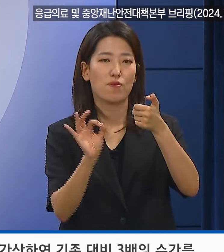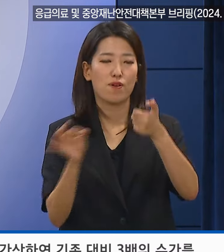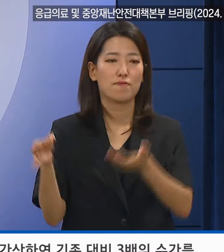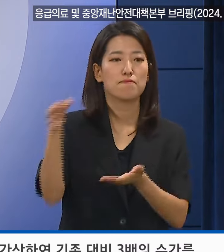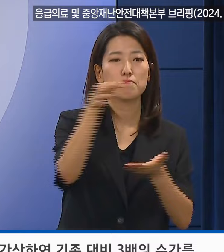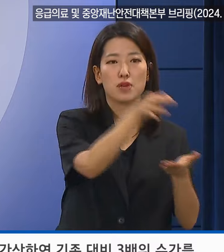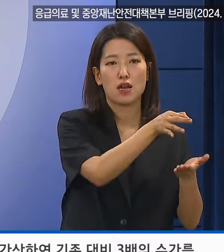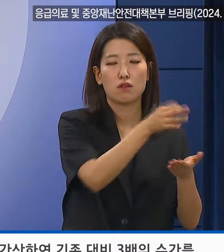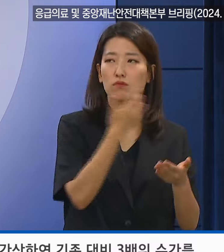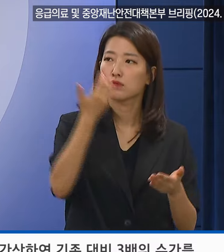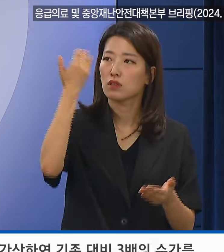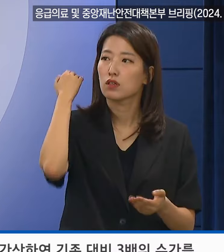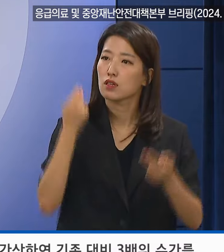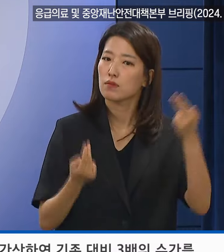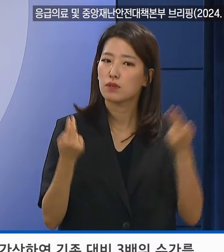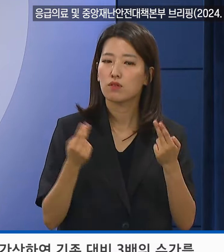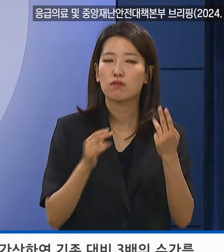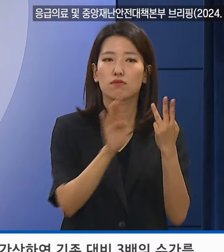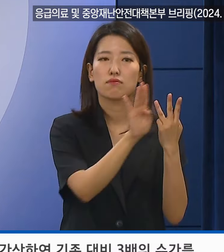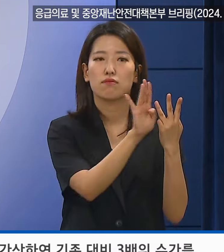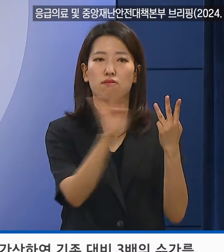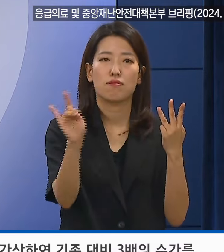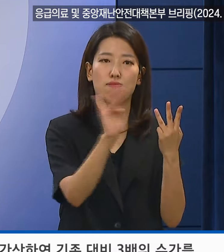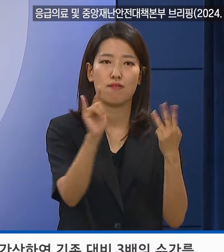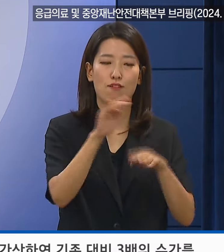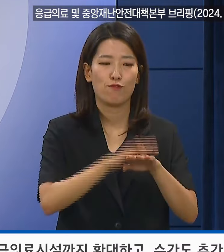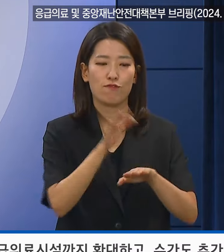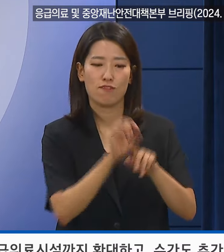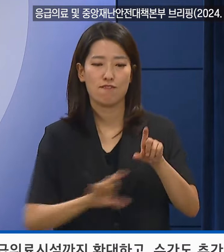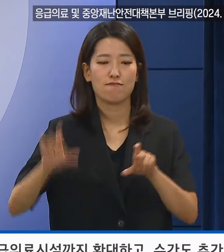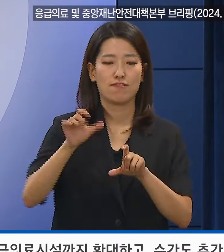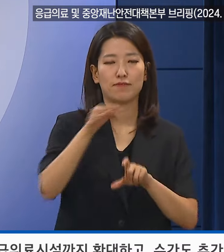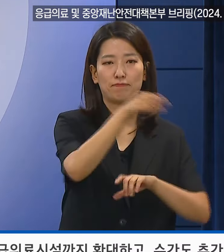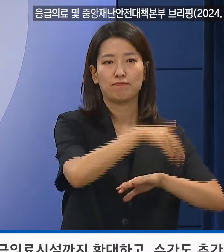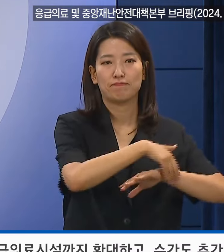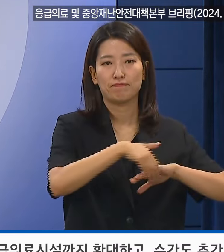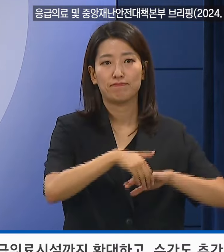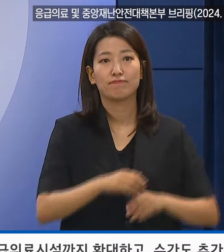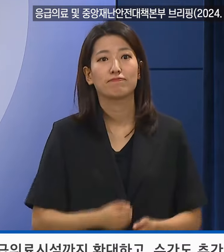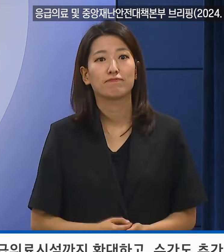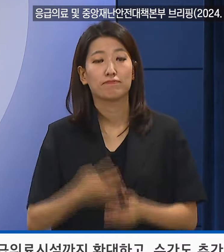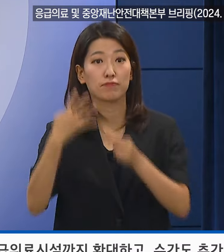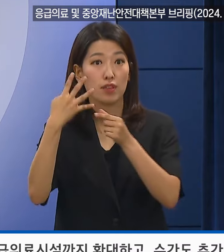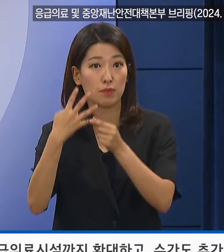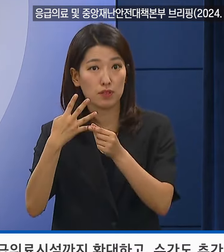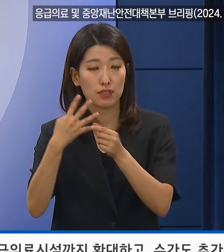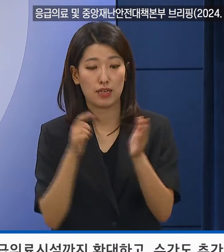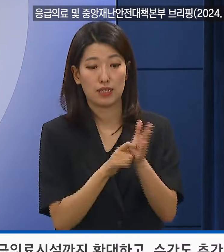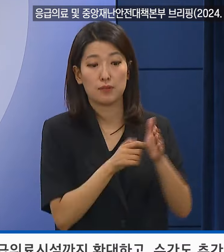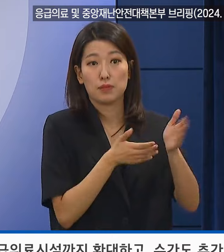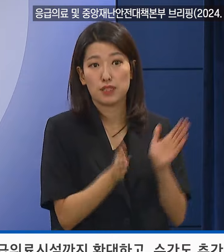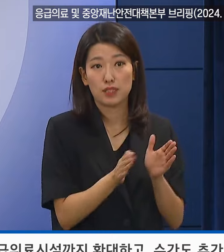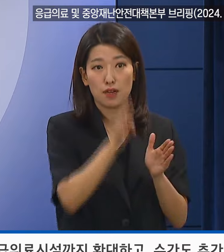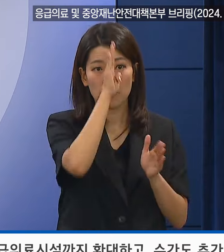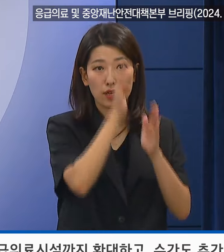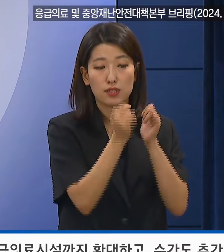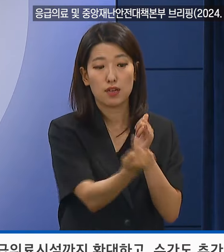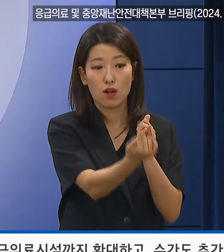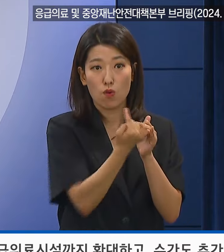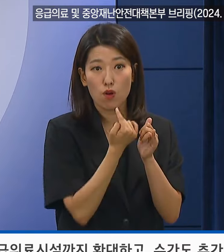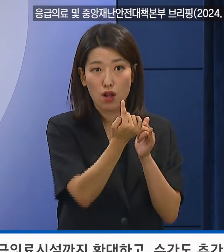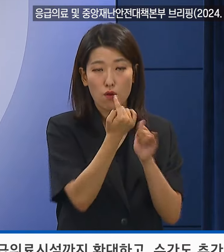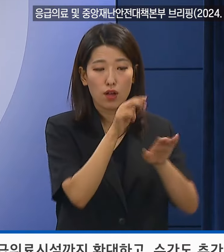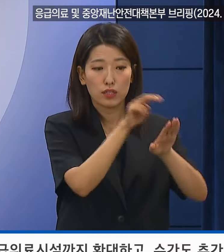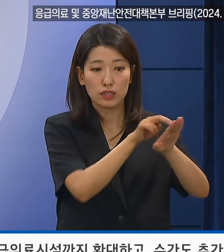기존 대비 3배의 수가를 지급합니다. 넷째, 응급실 외래 환자 진찰료 지급을